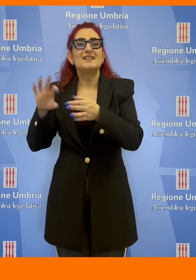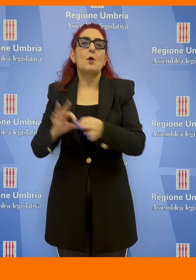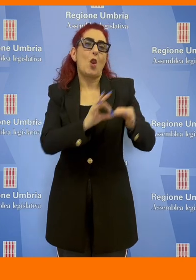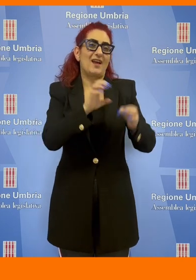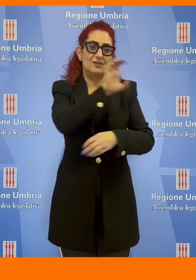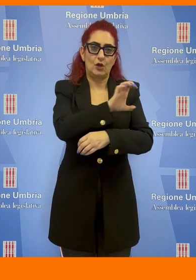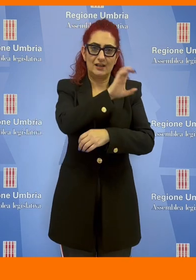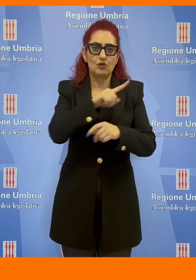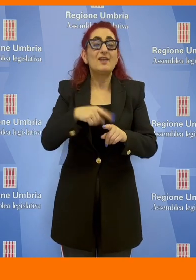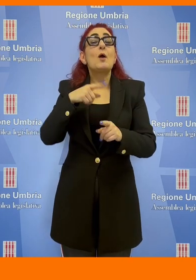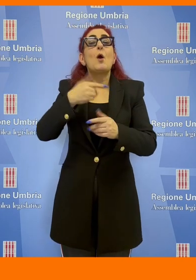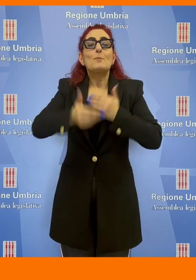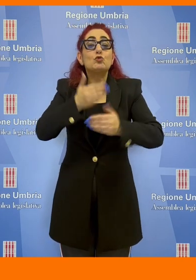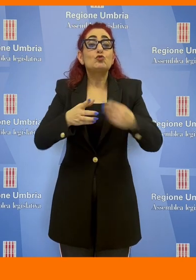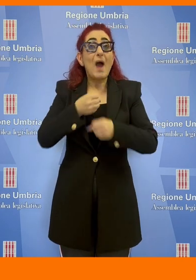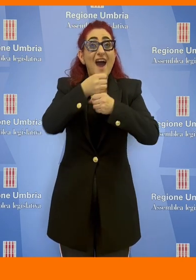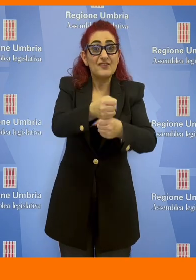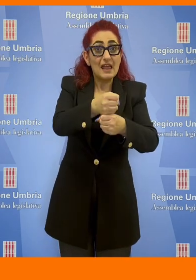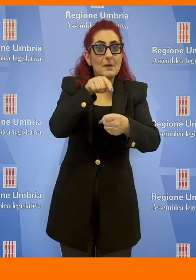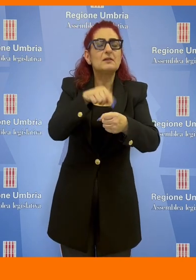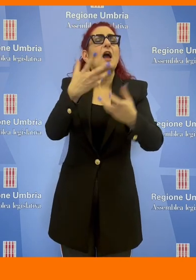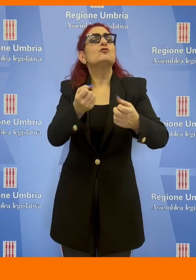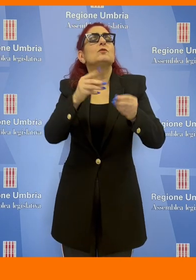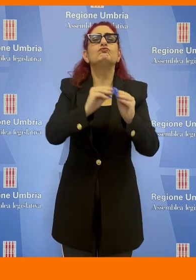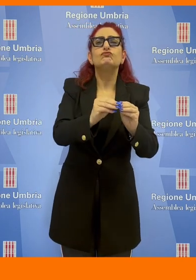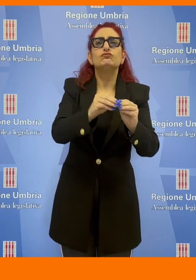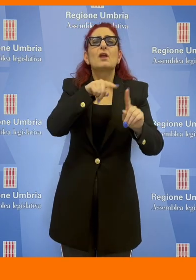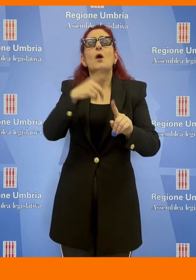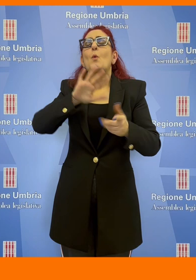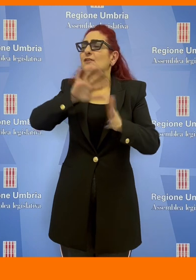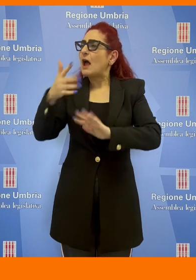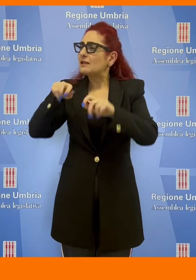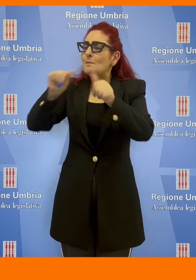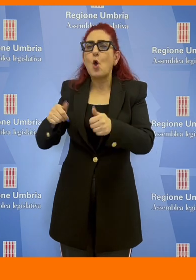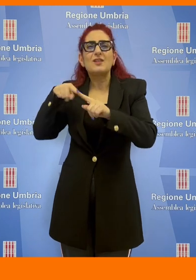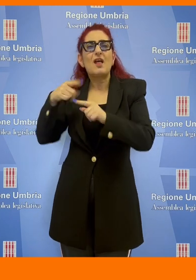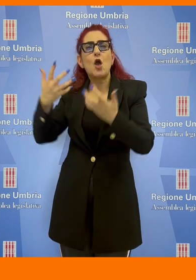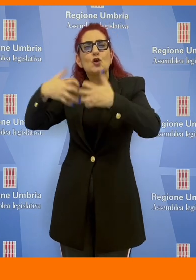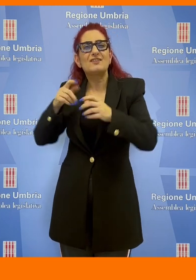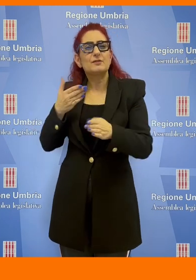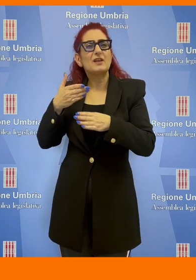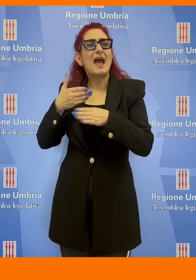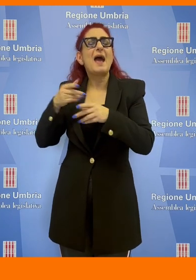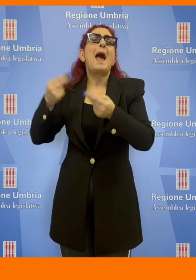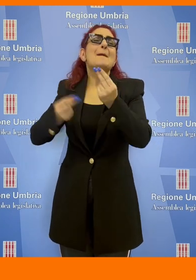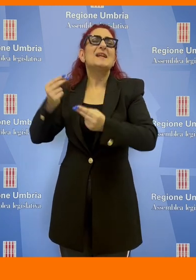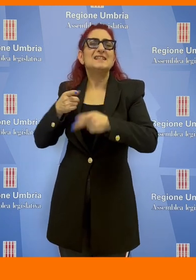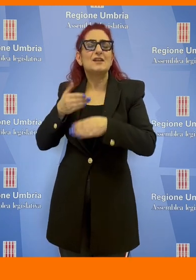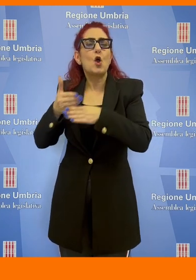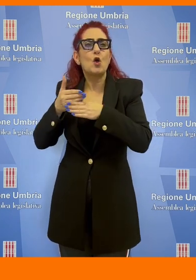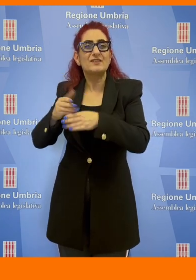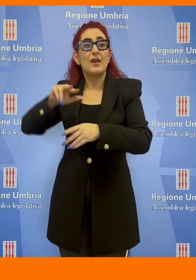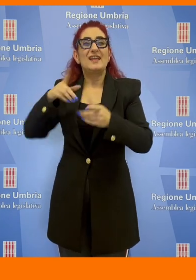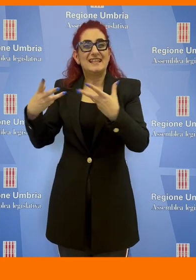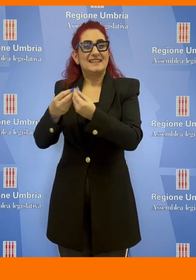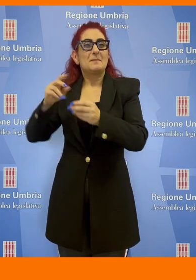alle procedure di affidamento è ammesso solo nel caso in cui non sia possibile apprestare modelli organizzativi di amministrazione condivisa con gli enti